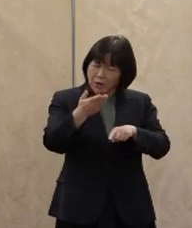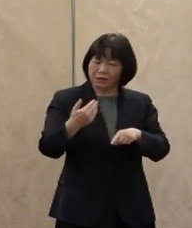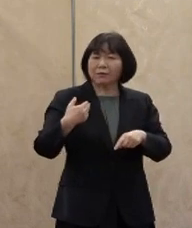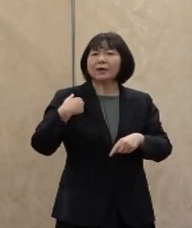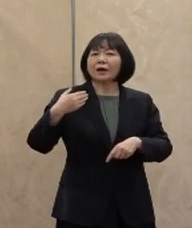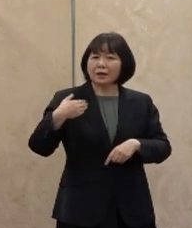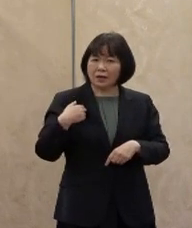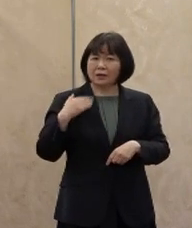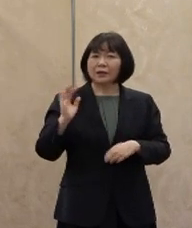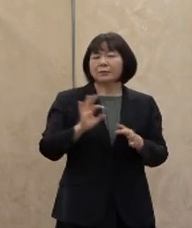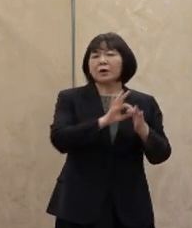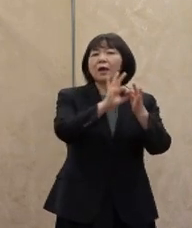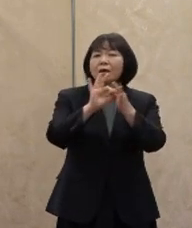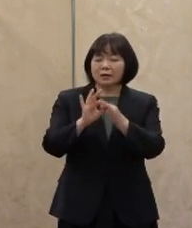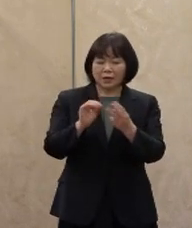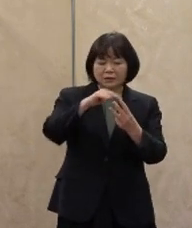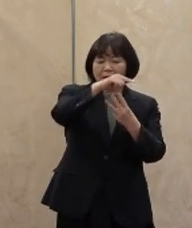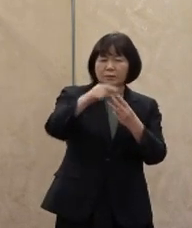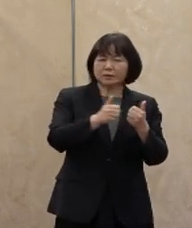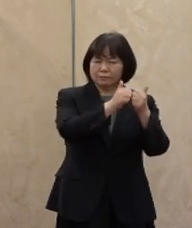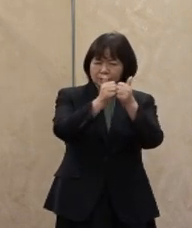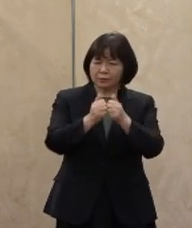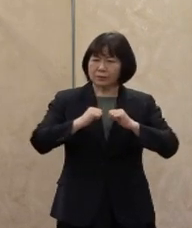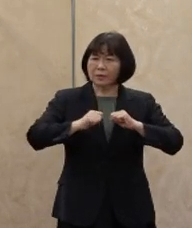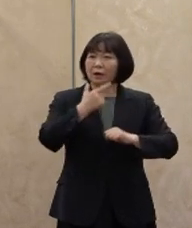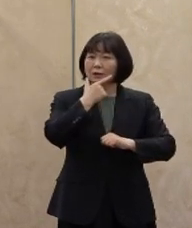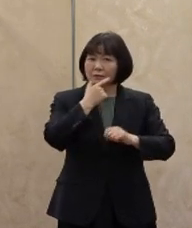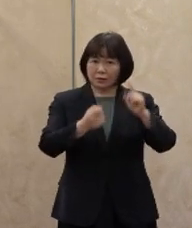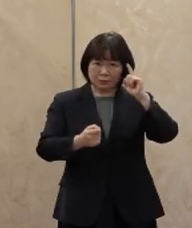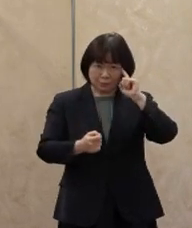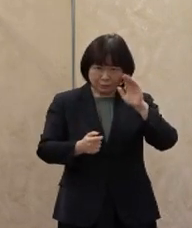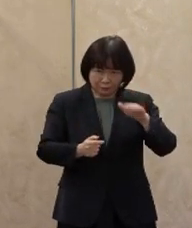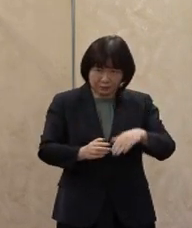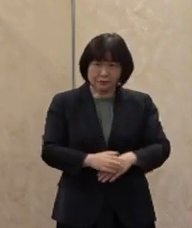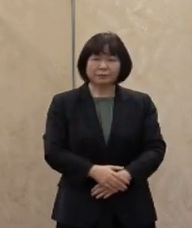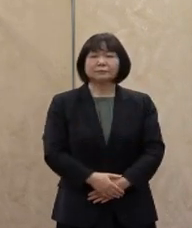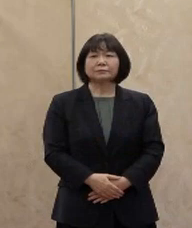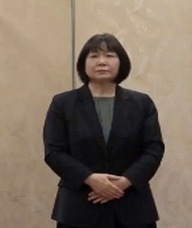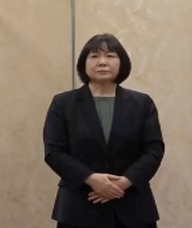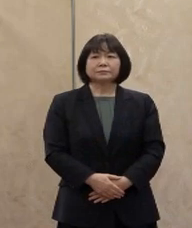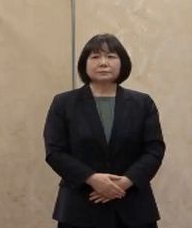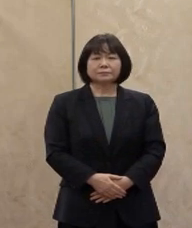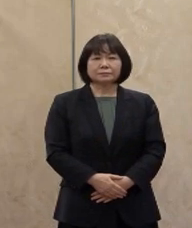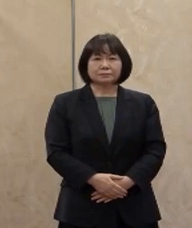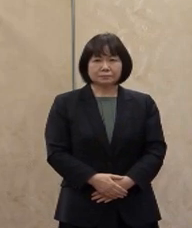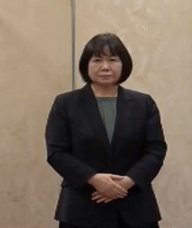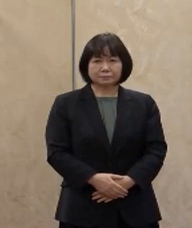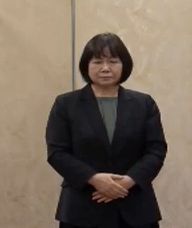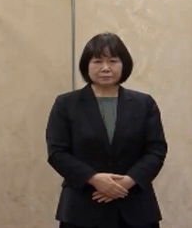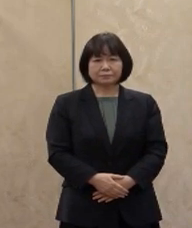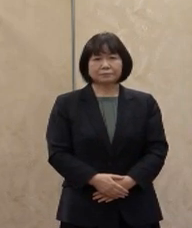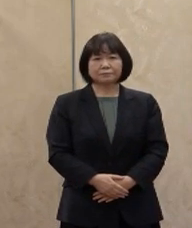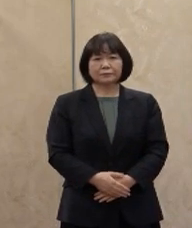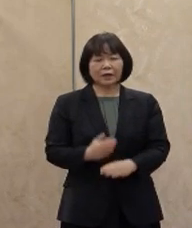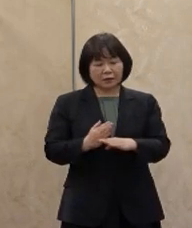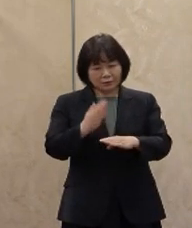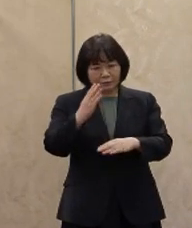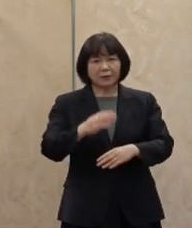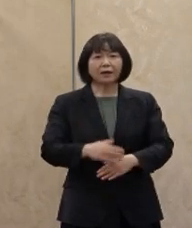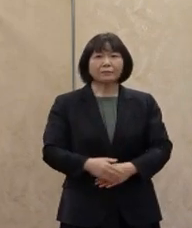携して協議はあの強くやっていきたいと思います。 ありがとうございます。 はい、次のご質